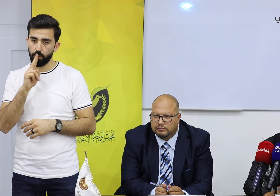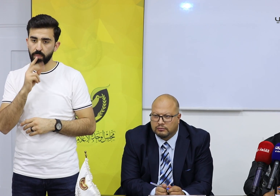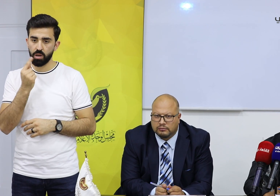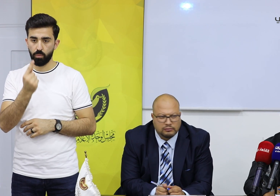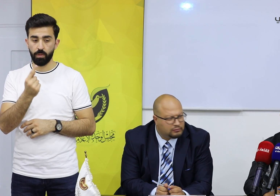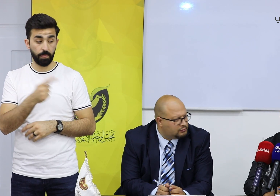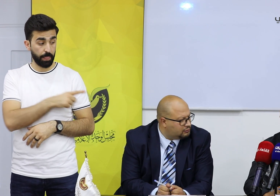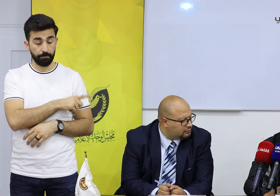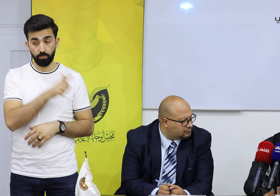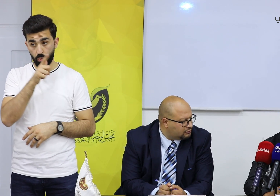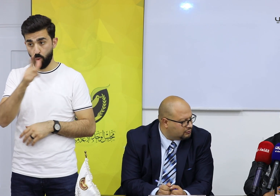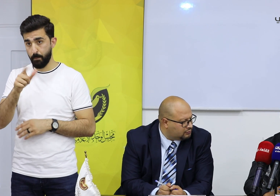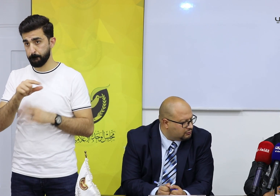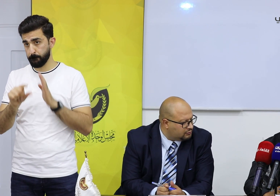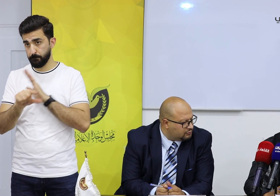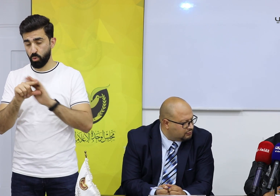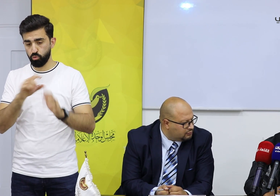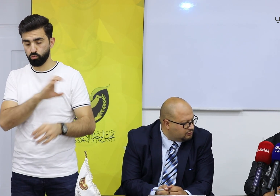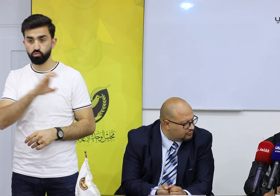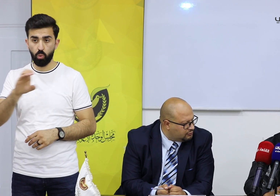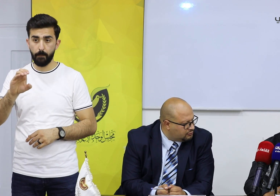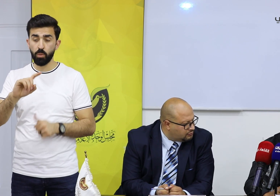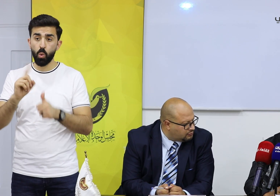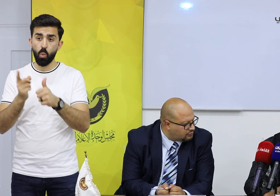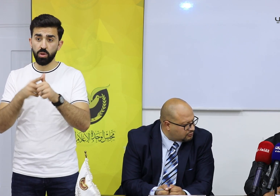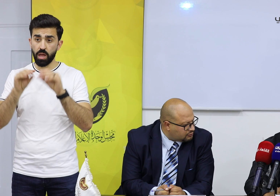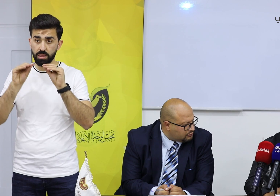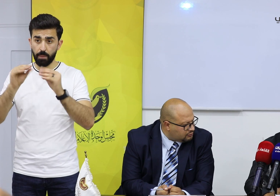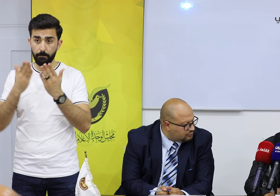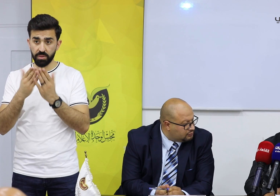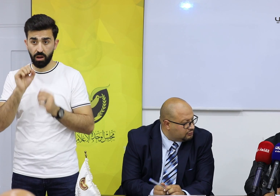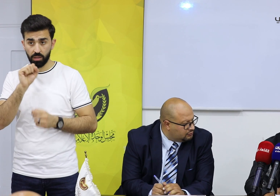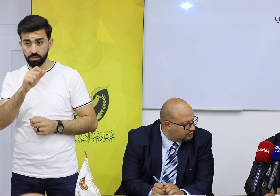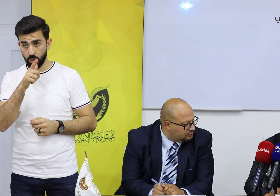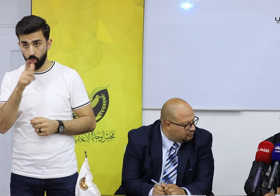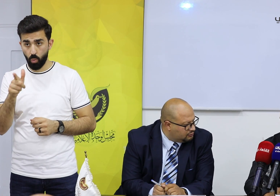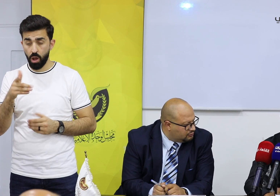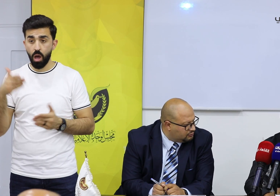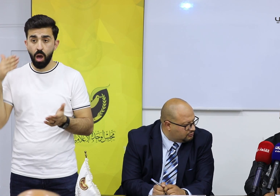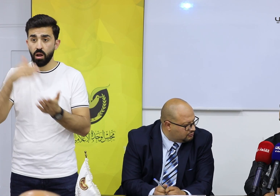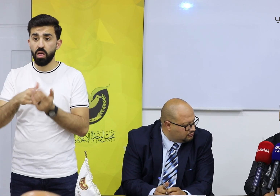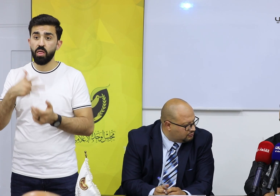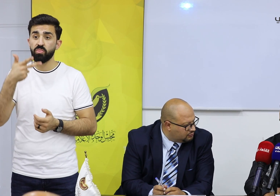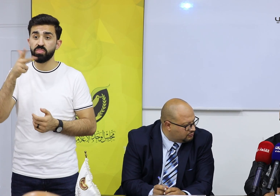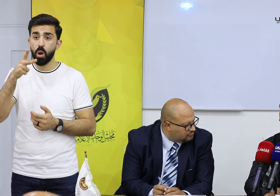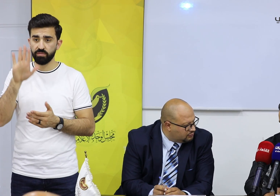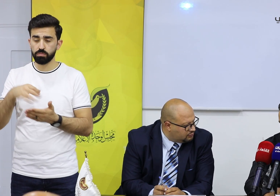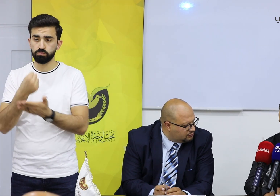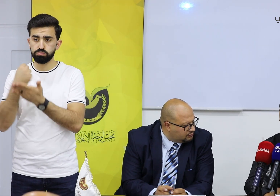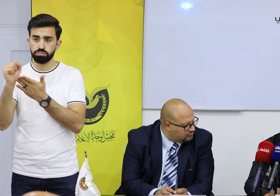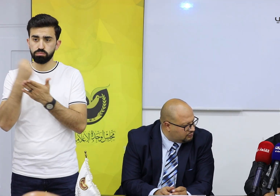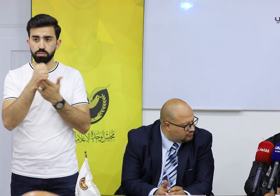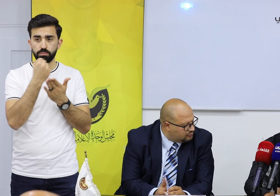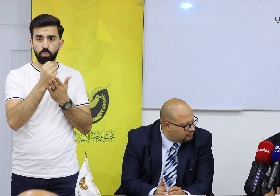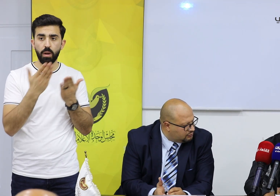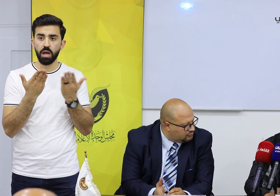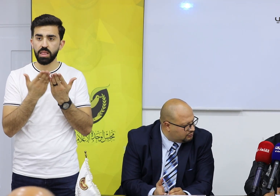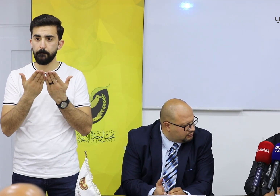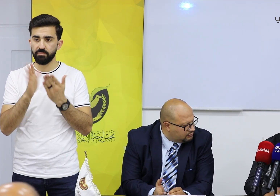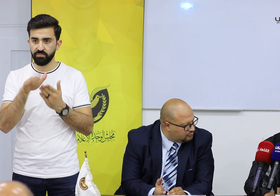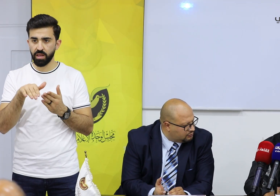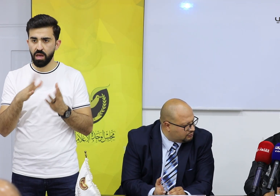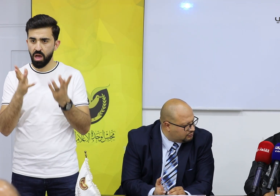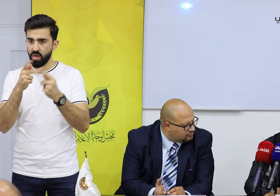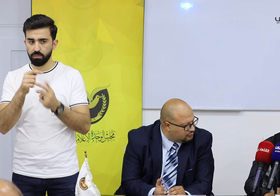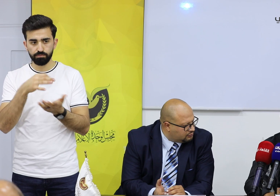ماشي. احنا بالنسبه للموضوع هذا يعني هي وزاره التربيه والتعليم بالنهايه بالثانويه العامه حاذفه شويه مواد للاشخاص ذوي الاعاقه السمعيه،